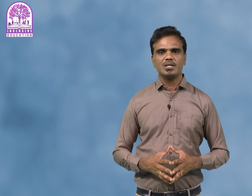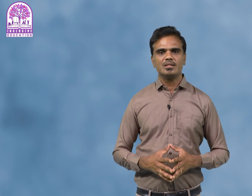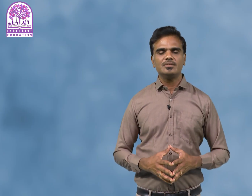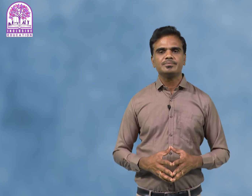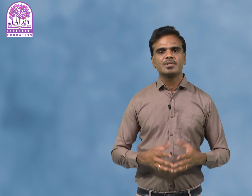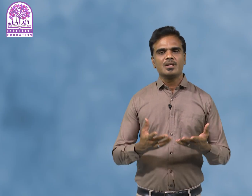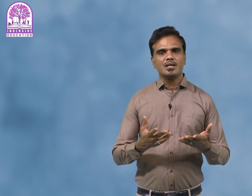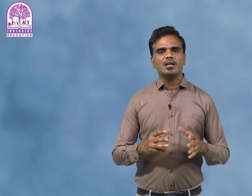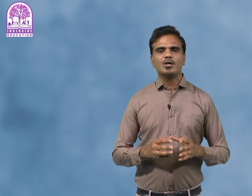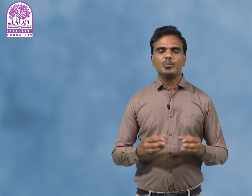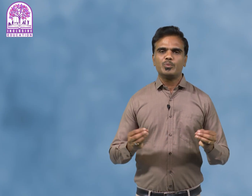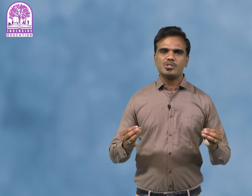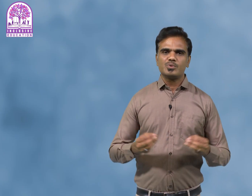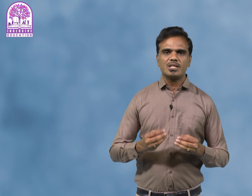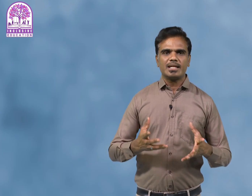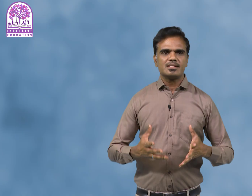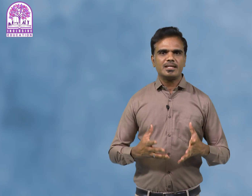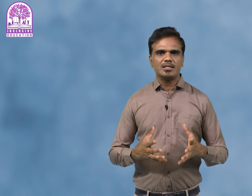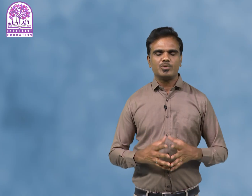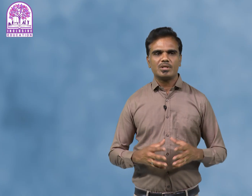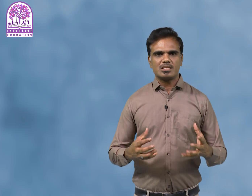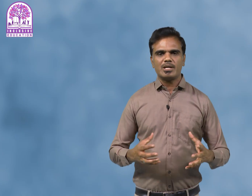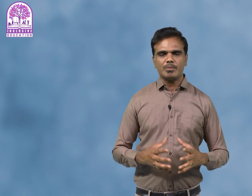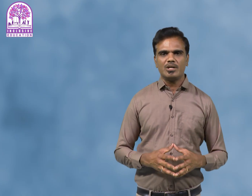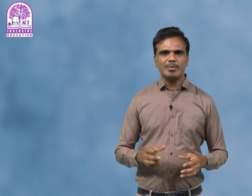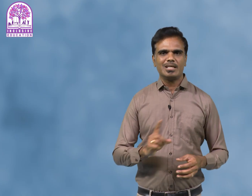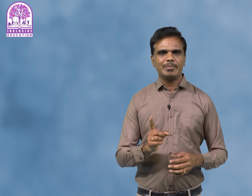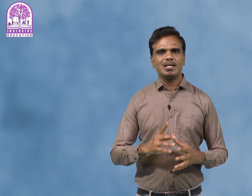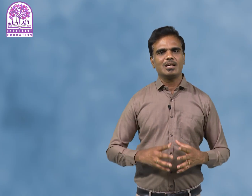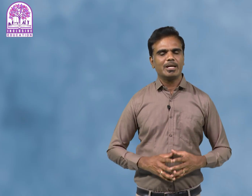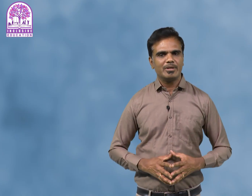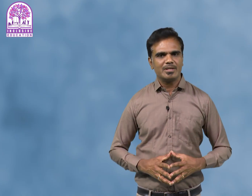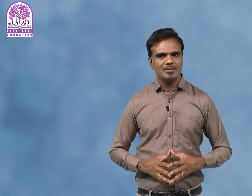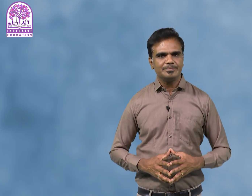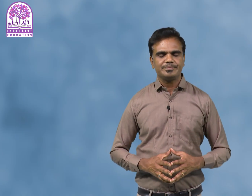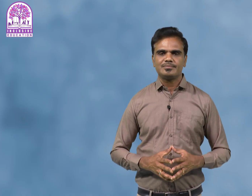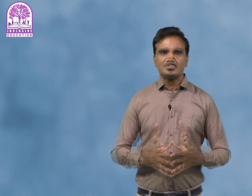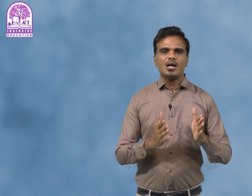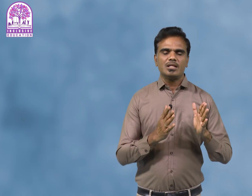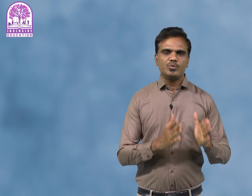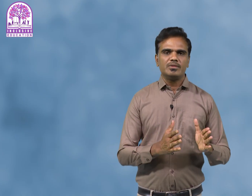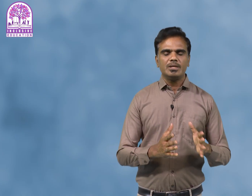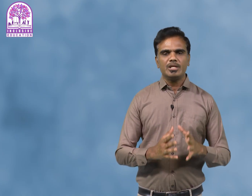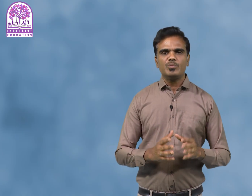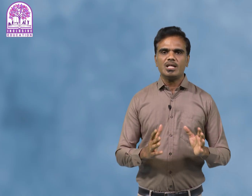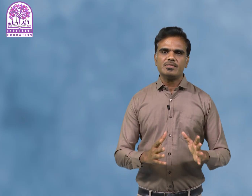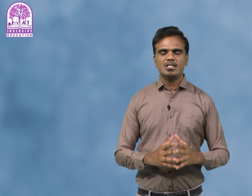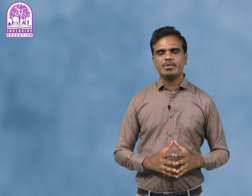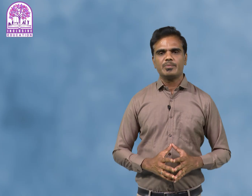தான். ரொம்ப புதுசாக நிறைய சைன் என்னமோ கஷ்டமாக இருக்குமோ அப்படிங்கிற மாதிரிலாம் நீங்கள் பயப்பட வேணாம். அந்த ஃபுட்டு வந்து எப்படி இருக்குமோ அதை வச்சு நம்ம என்ன பண்ணுறோம்